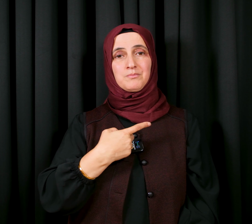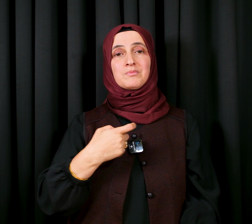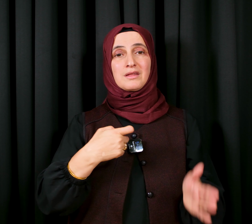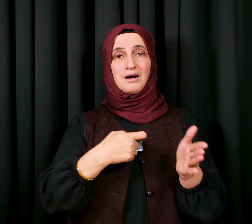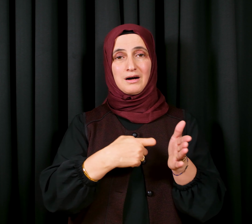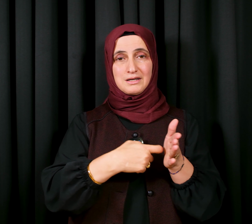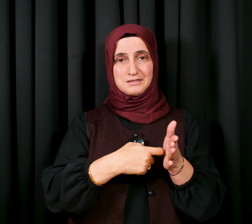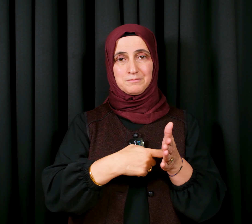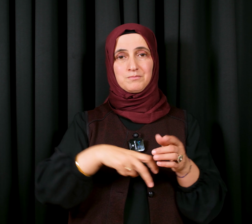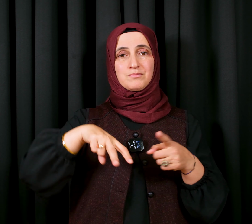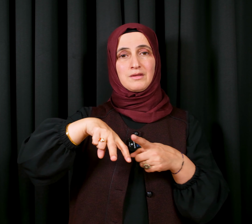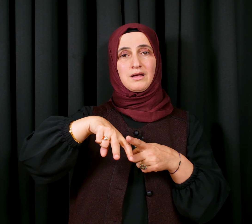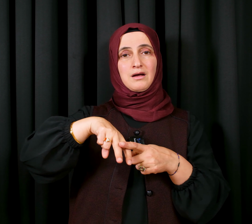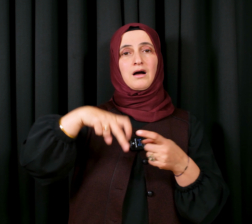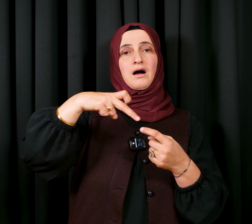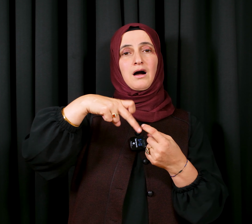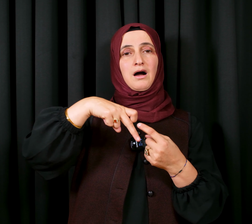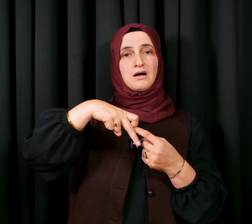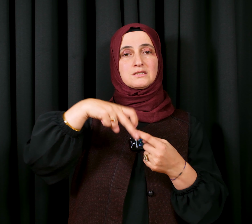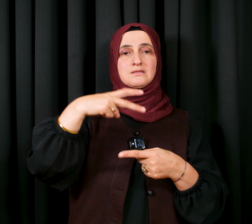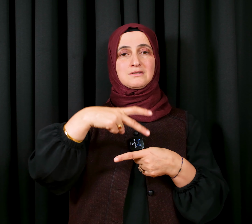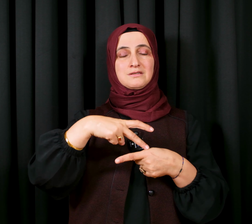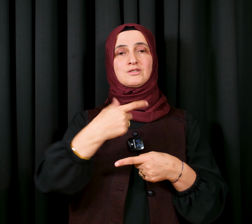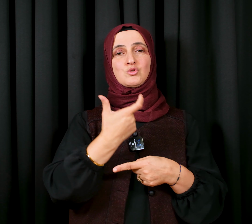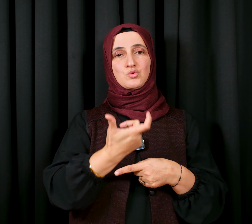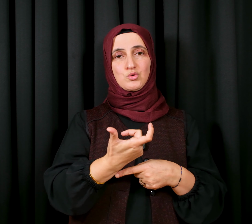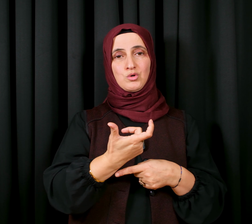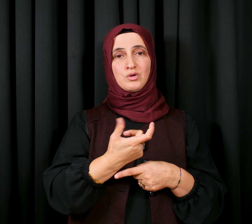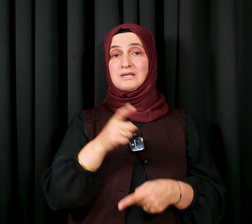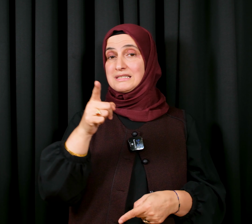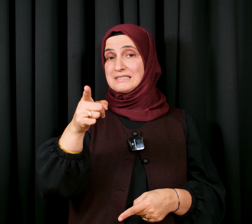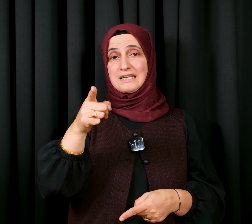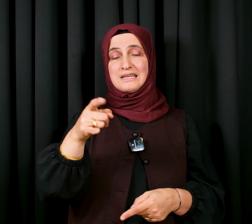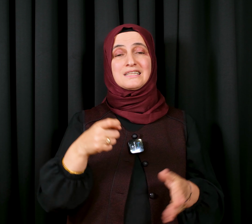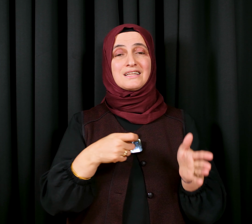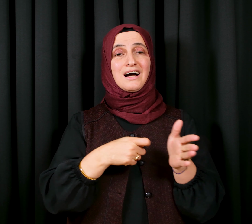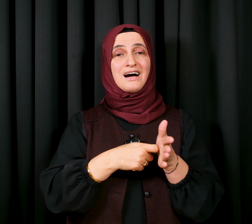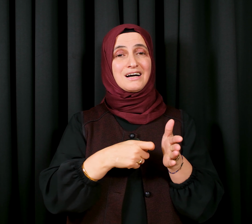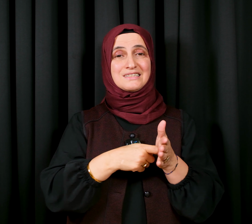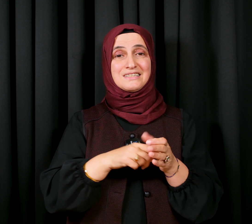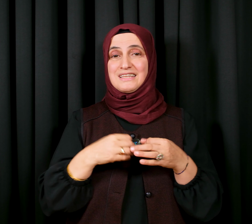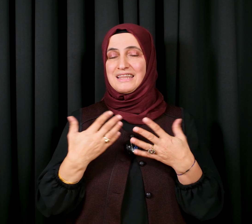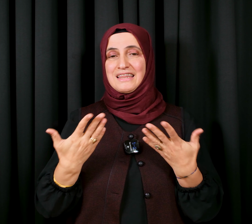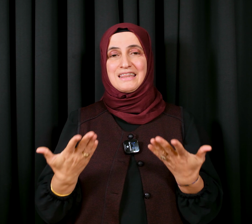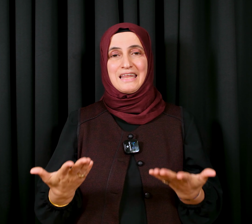adım Arzu, senin adın ne